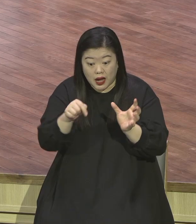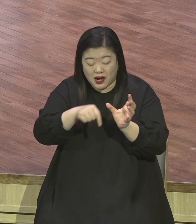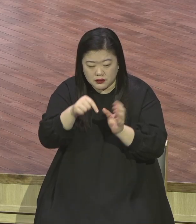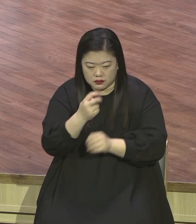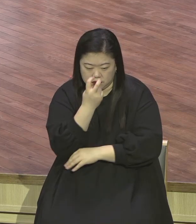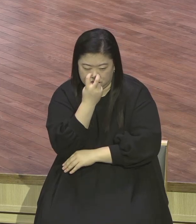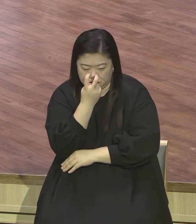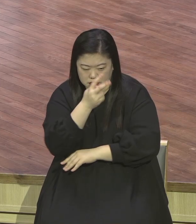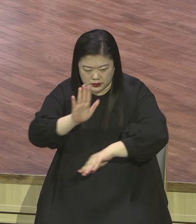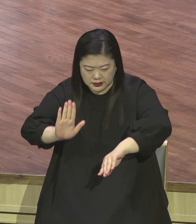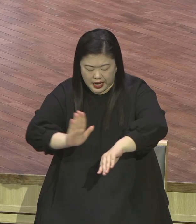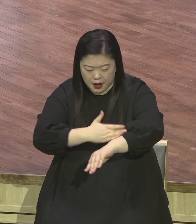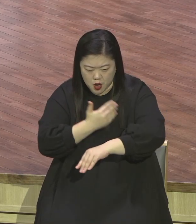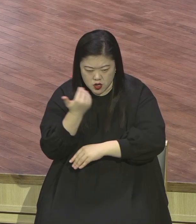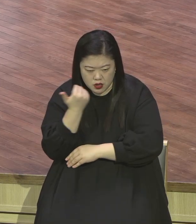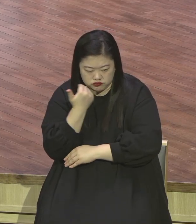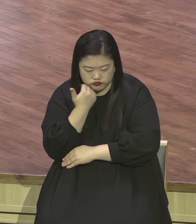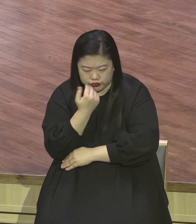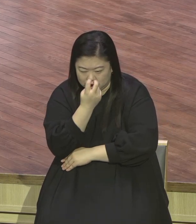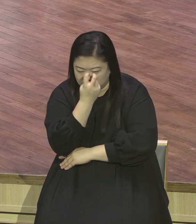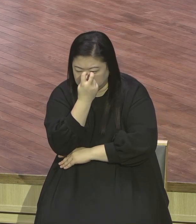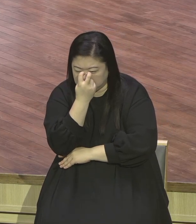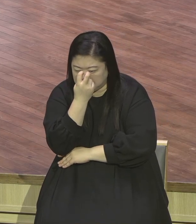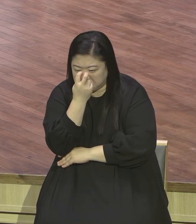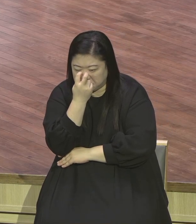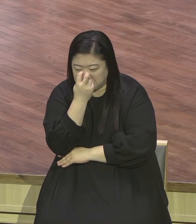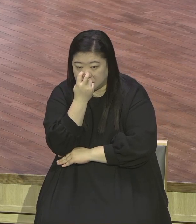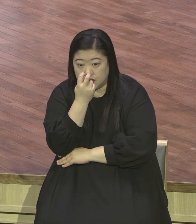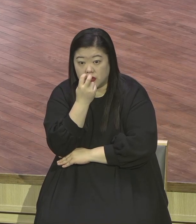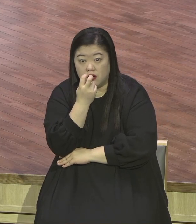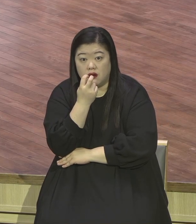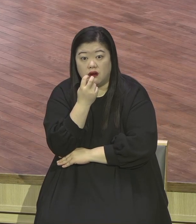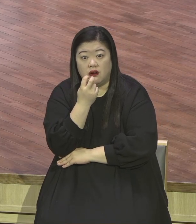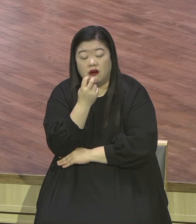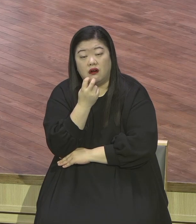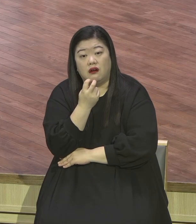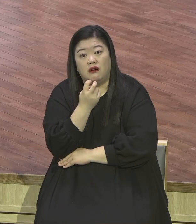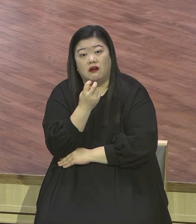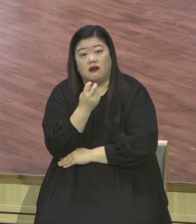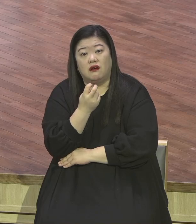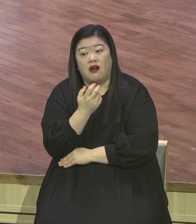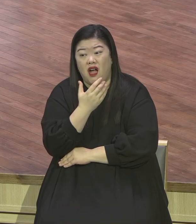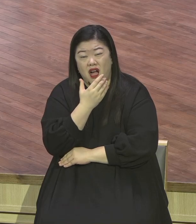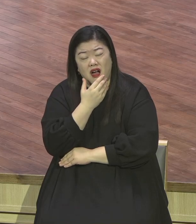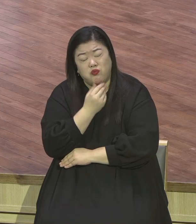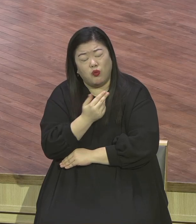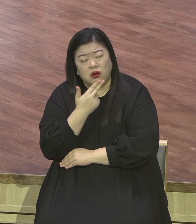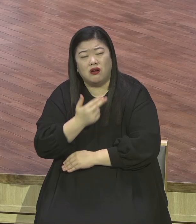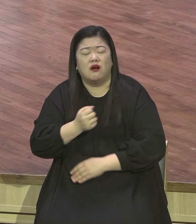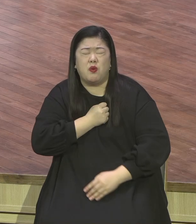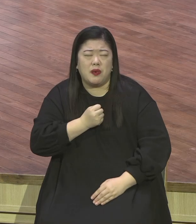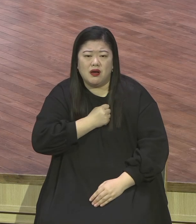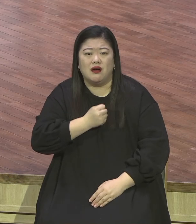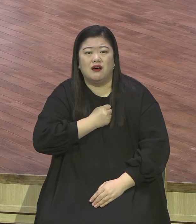잘못하나, 잘못하나, 잘못하나, 기다리는 이런 사람이 어떻게 행복하겠냐고요